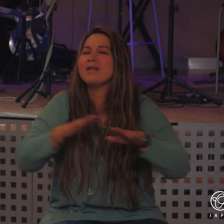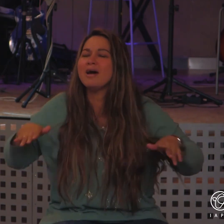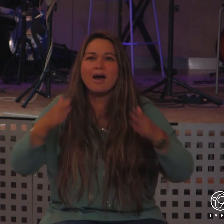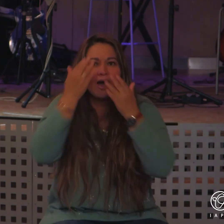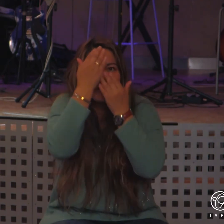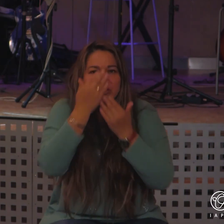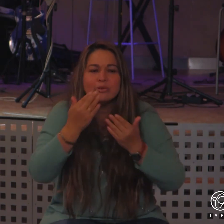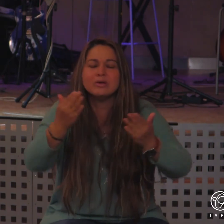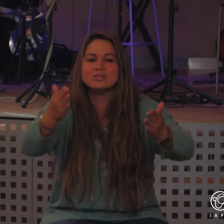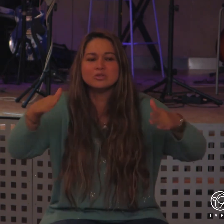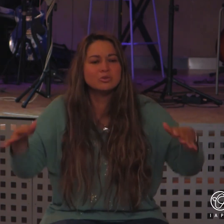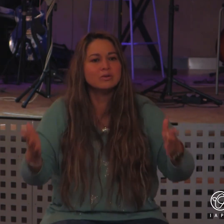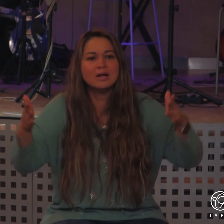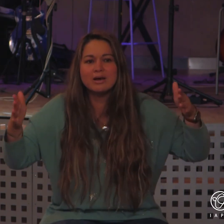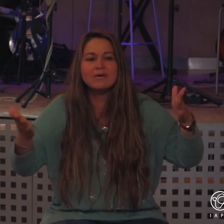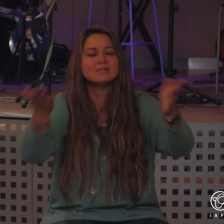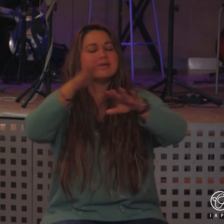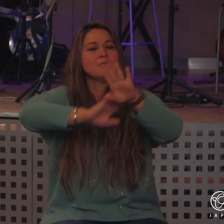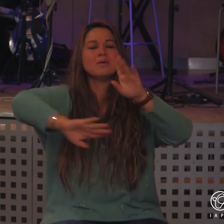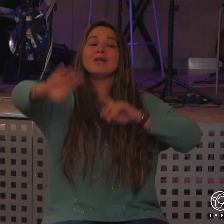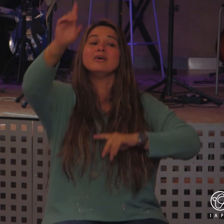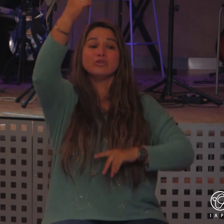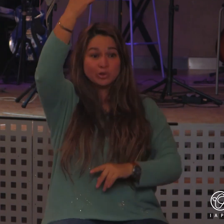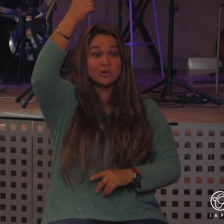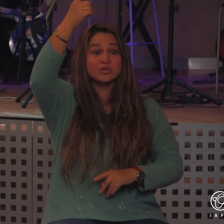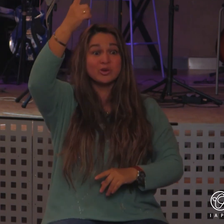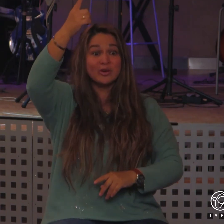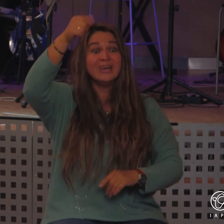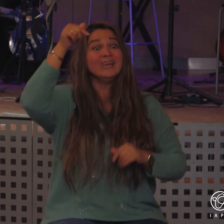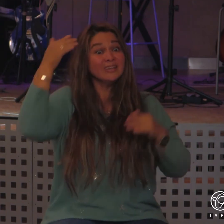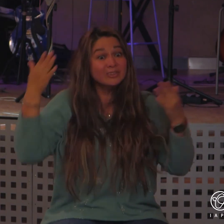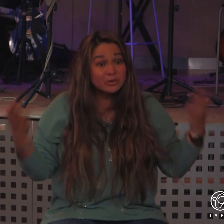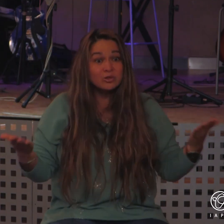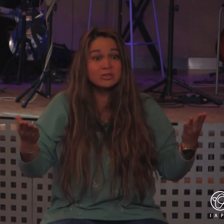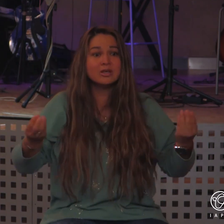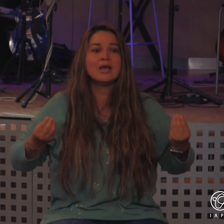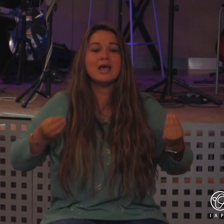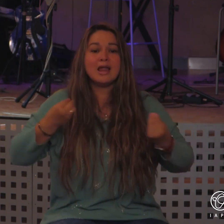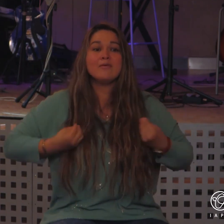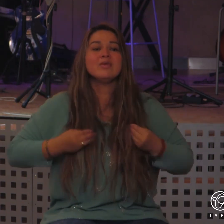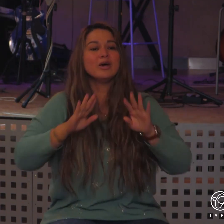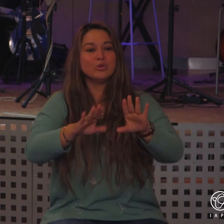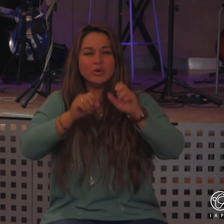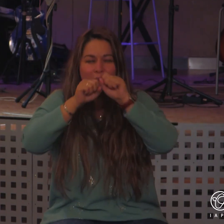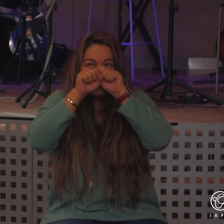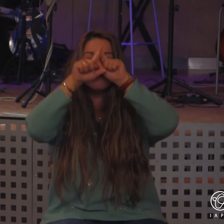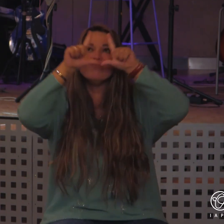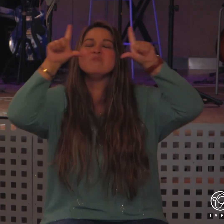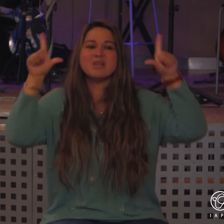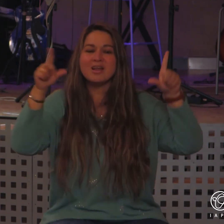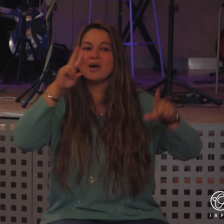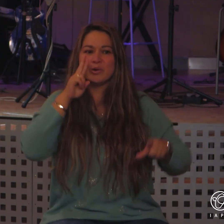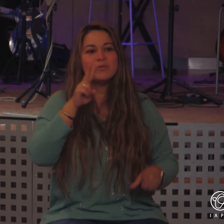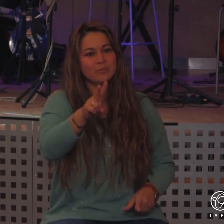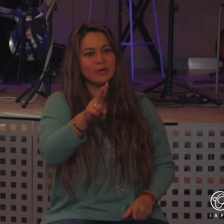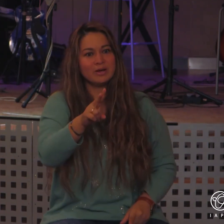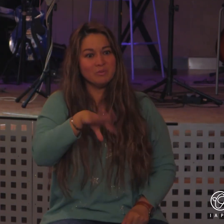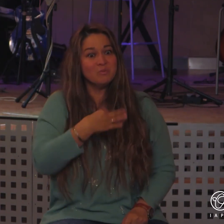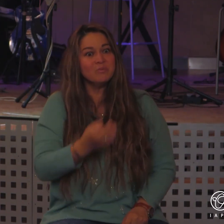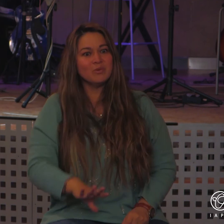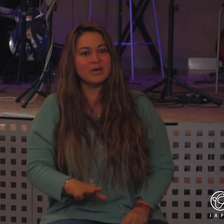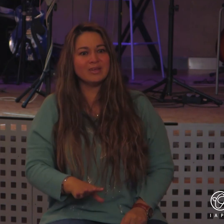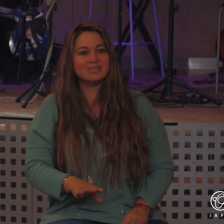su pueblo, de su gente. Y vas a ver algo milagroso en tu propia vida, igual que lo voy a ver yo, igual que lo